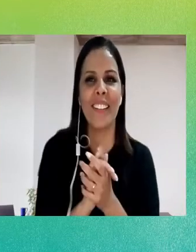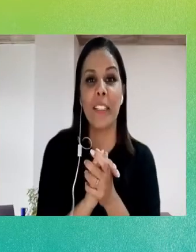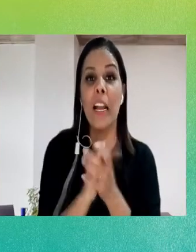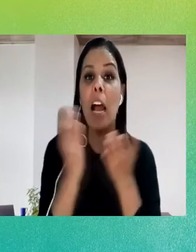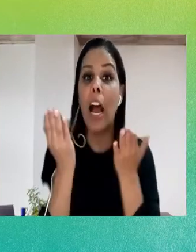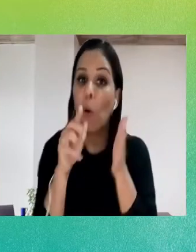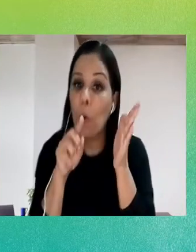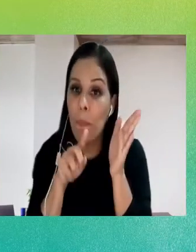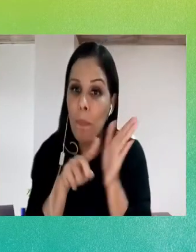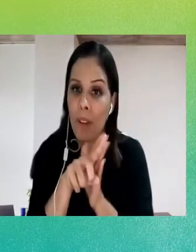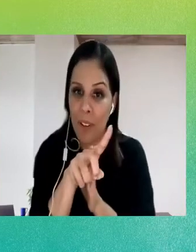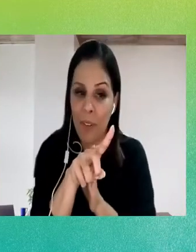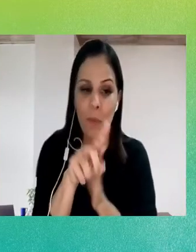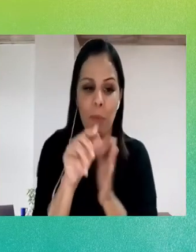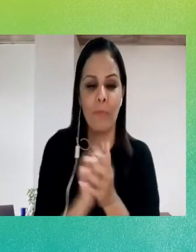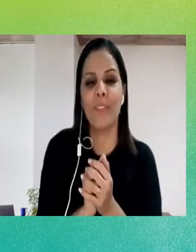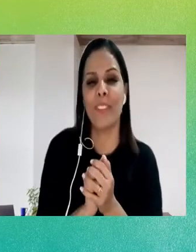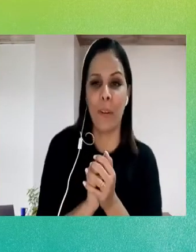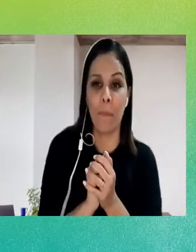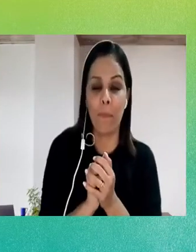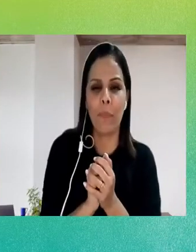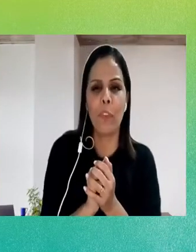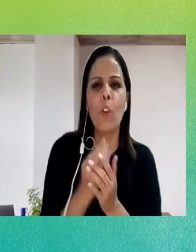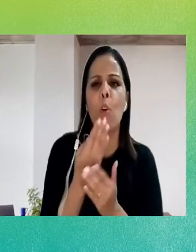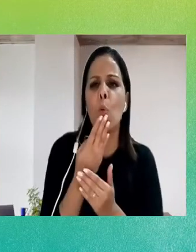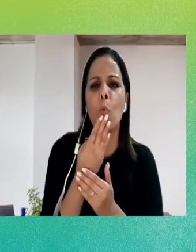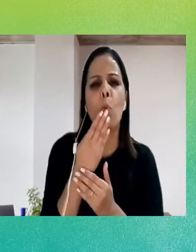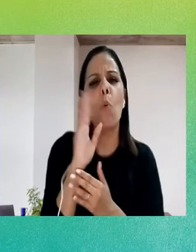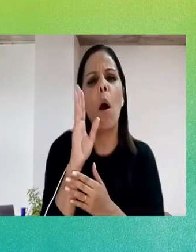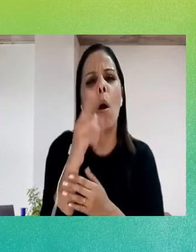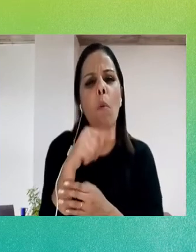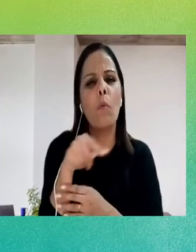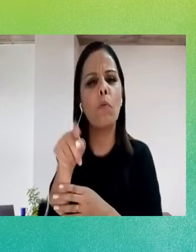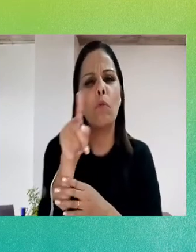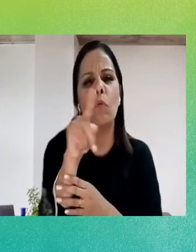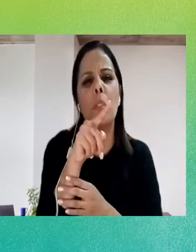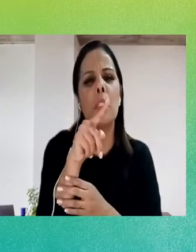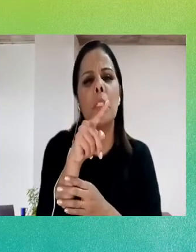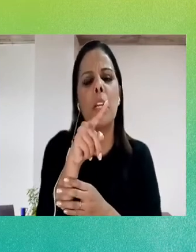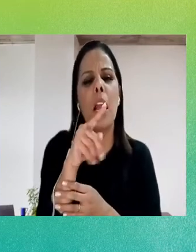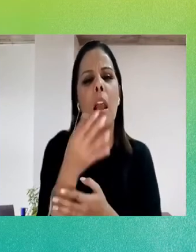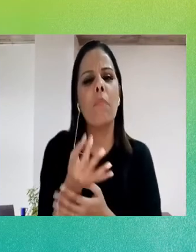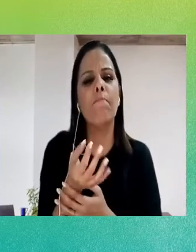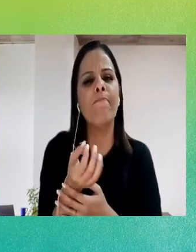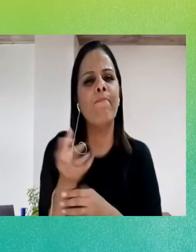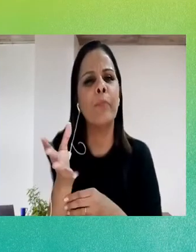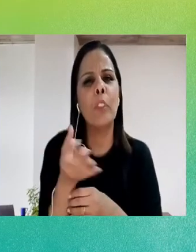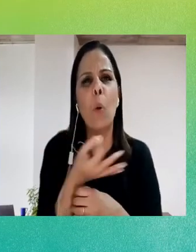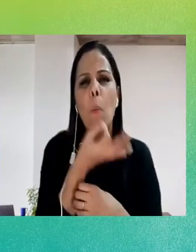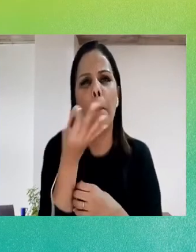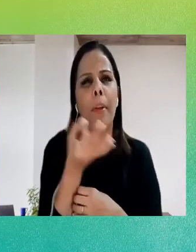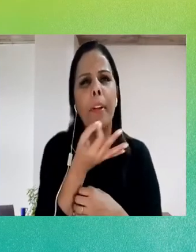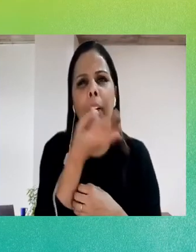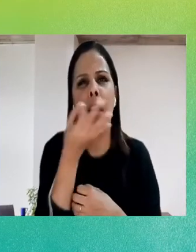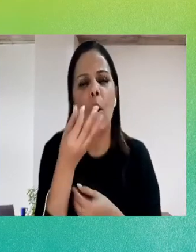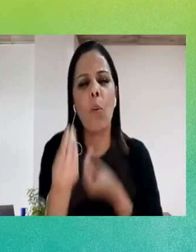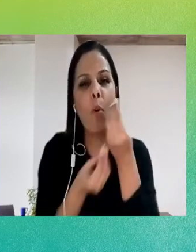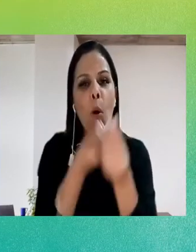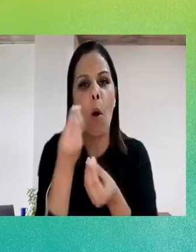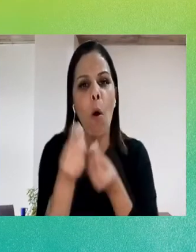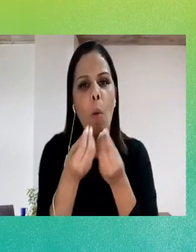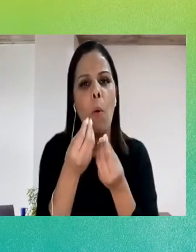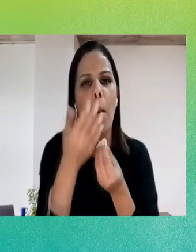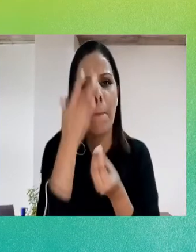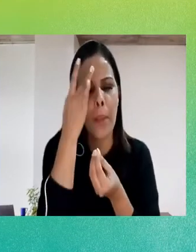pergunta. Quais suas considerações para quem almeja navegar